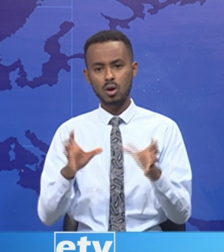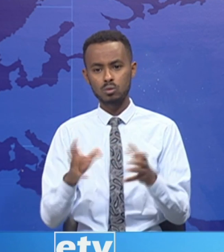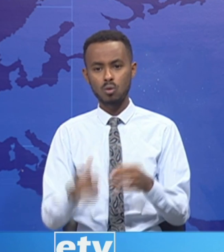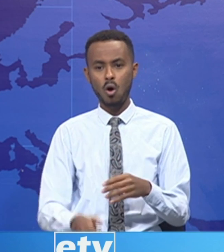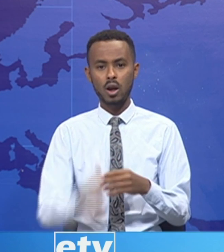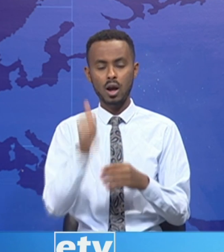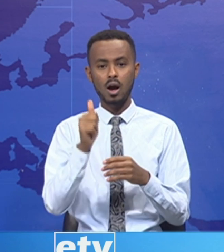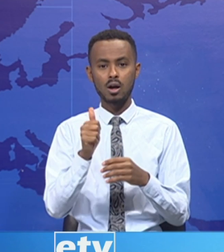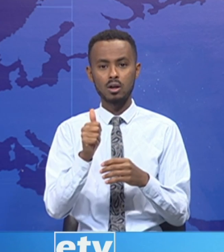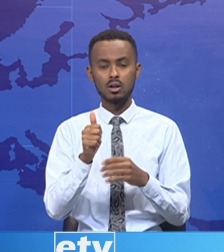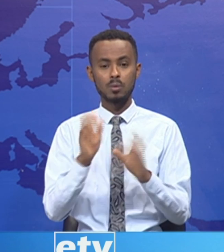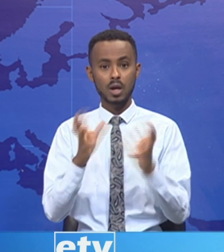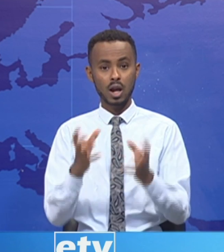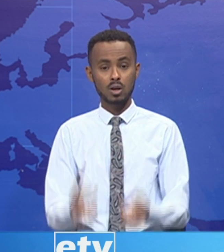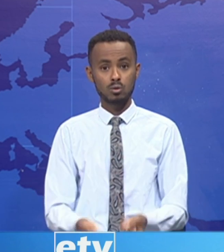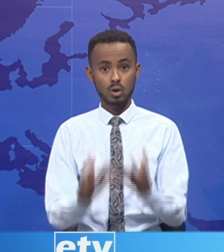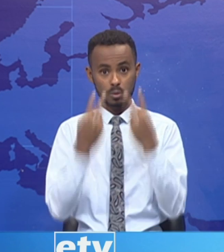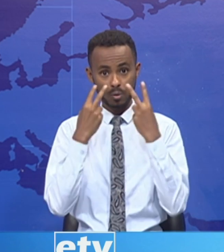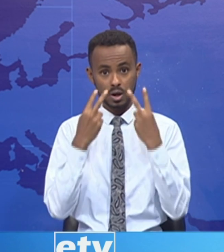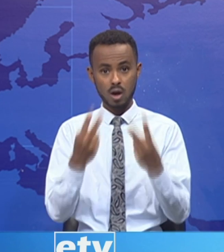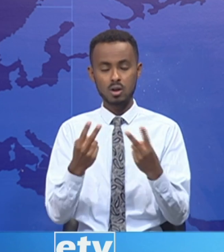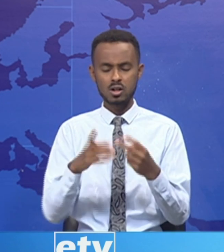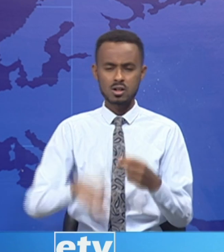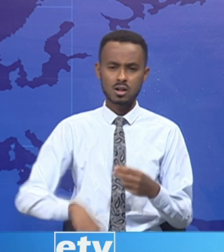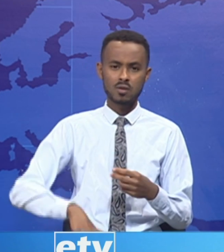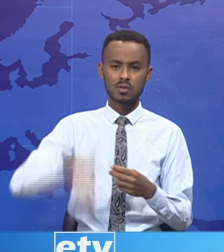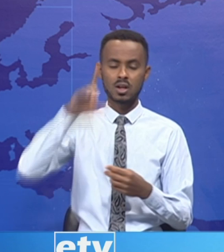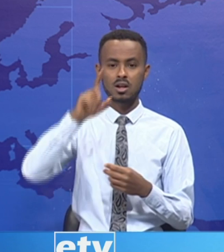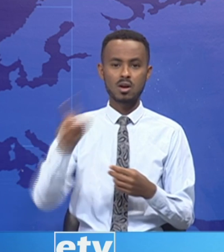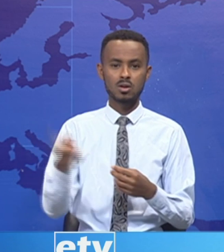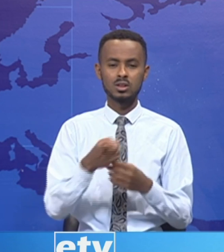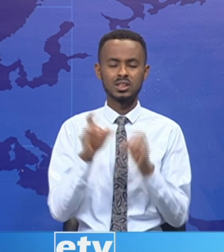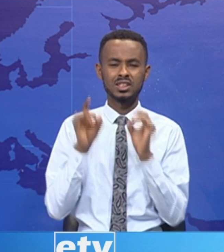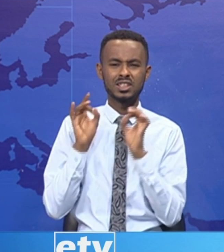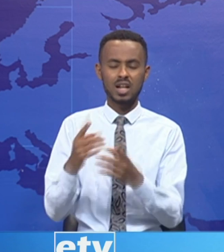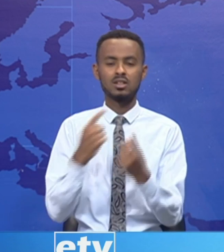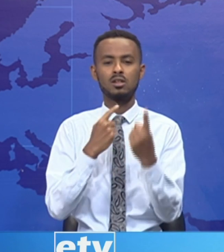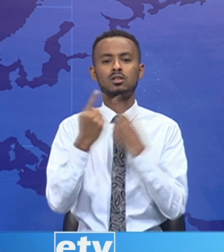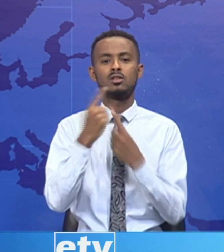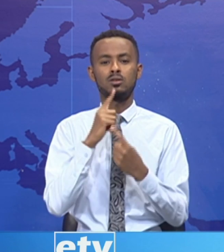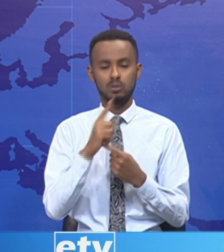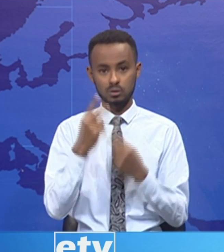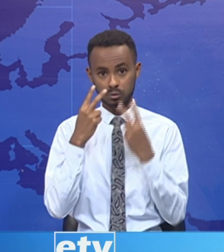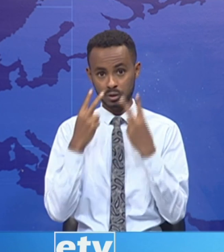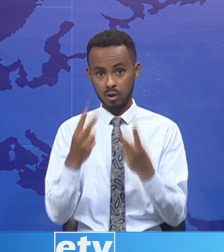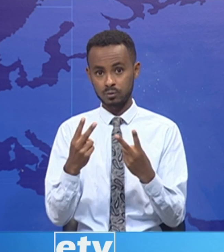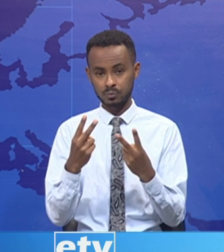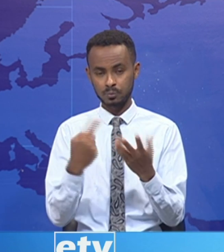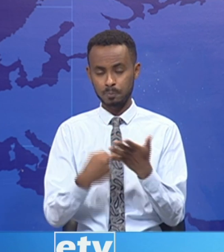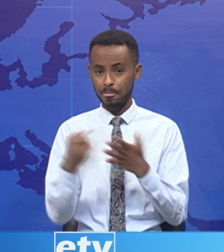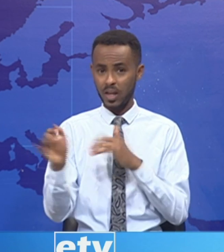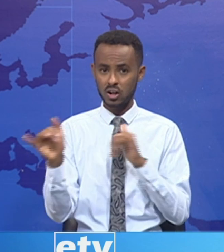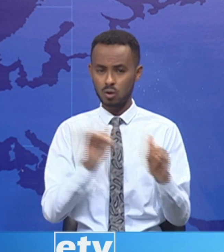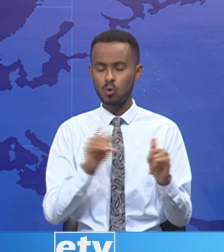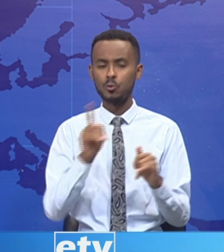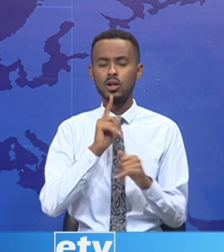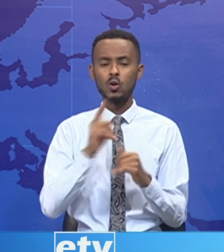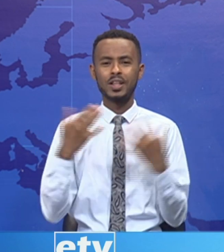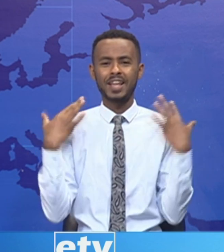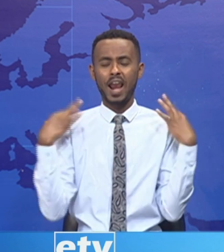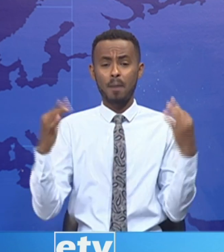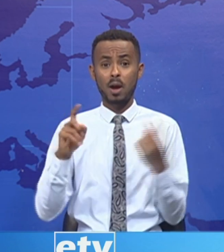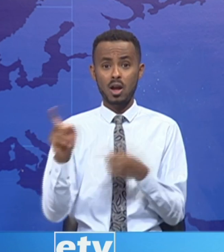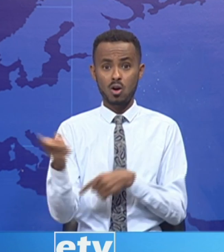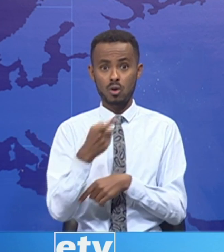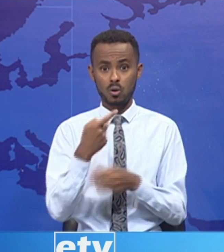በዋና የመገናኛ ብዙሃን ምናየው ከፍተኛ የሆነ የጥላቻ ንግግሮችን እናያለንና ይሄ ደግሞ ምንድነው ጤናማ